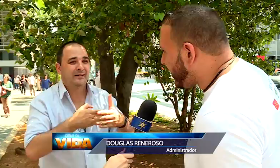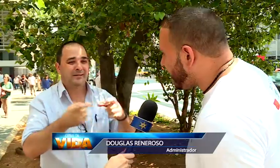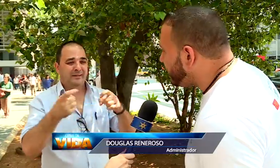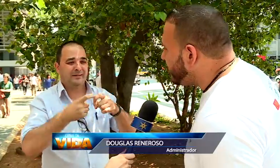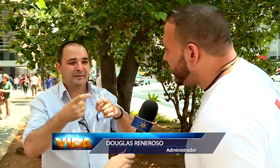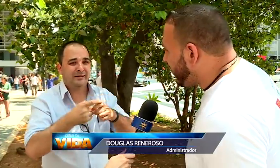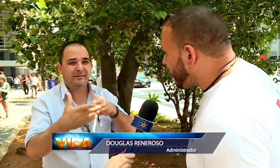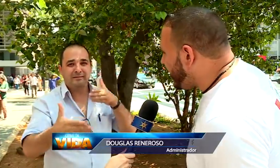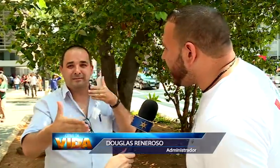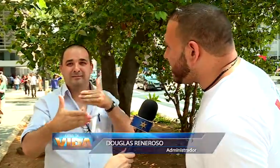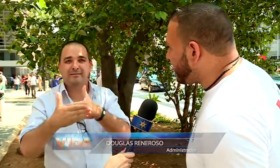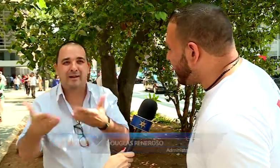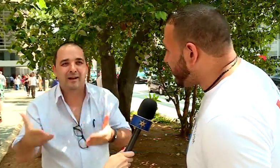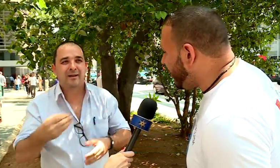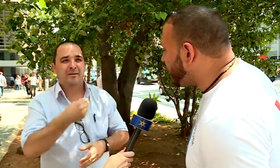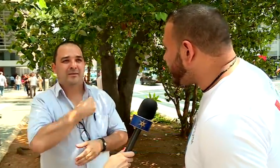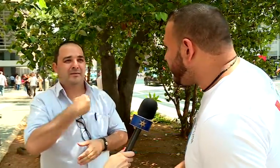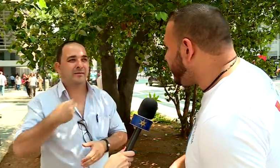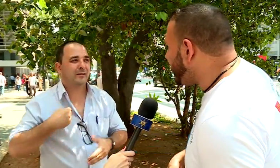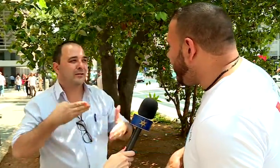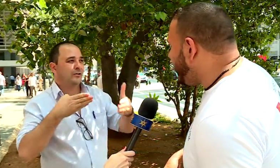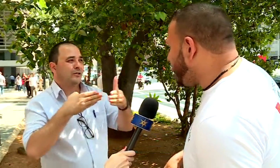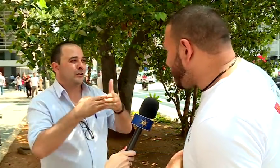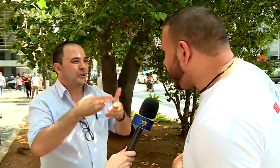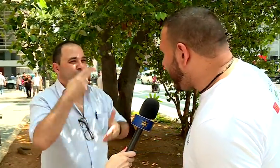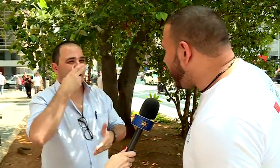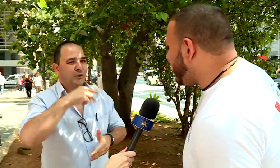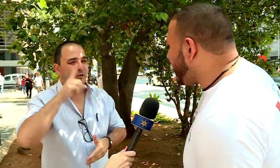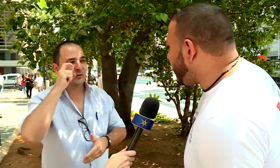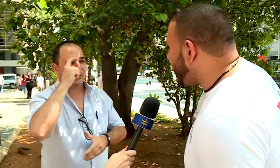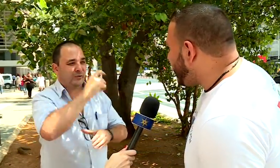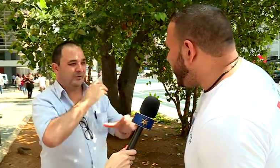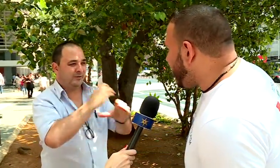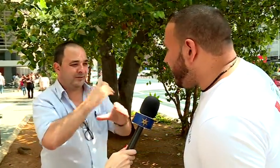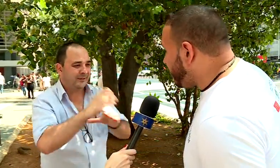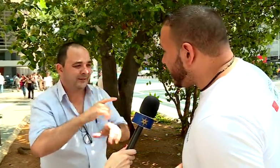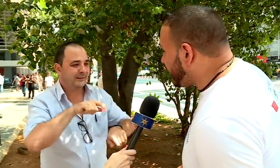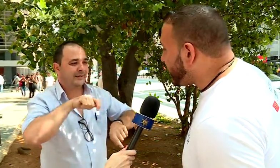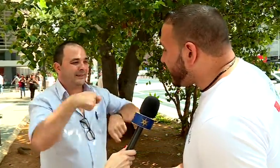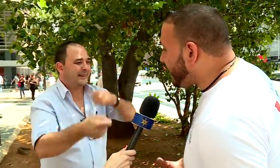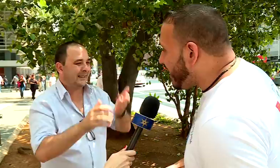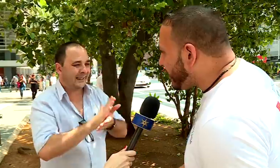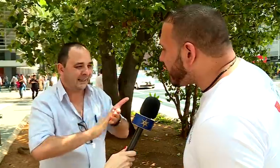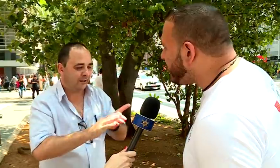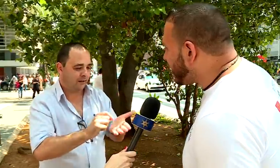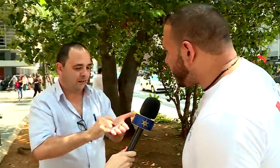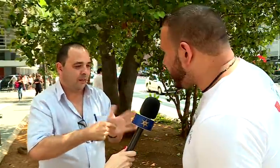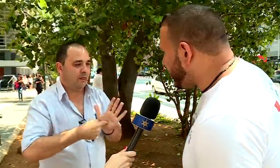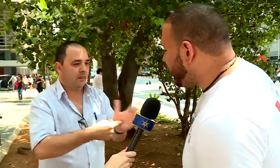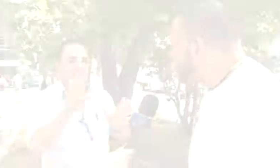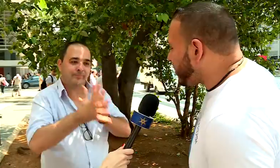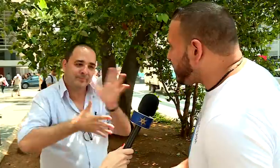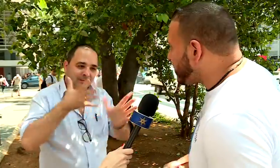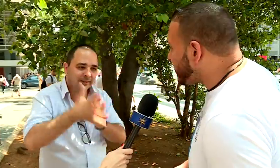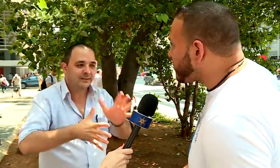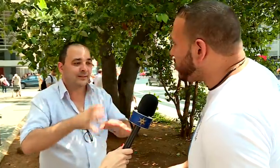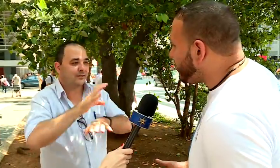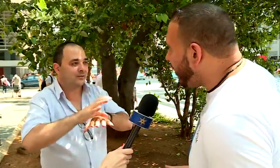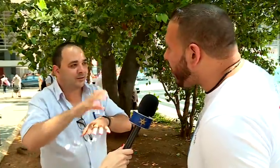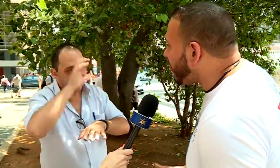adentrar numa empresa, no âmbito hospitalar, muitas vezes essa barreira da comunicação. Então nós precisamos motivar um pouco